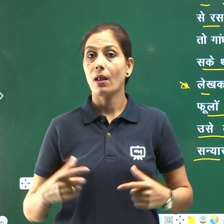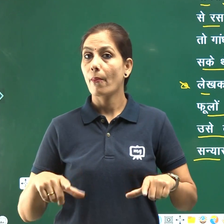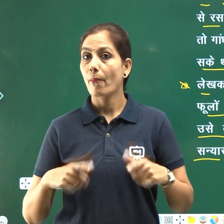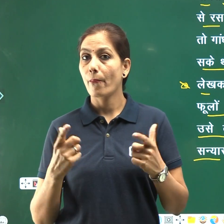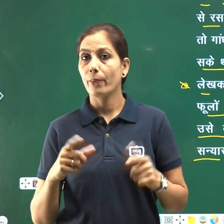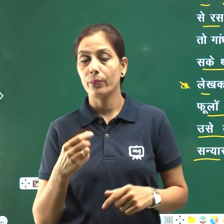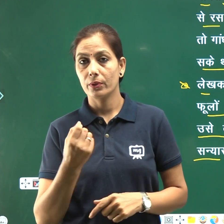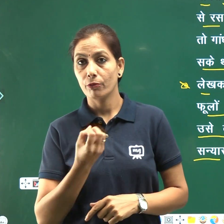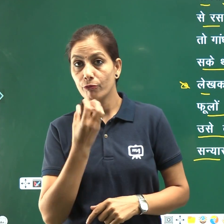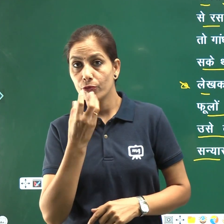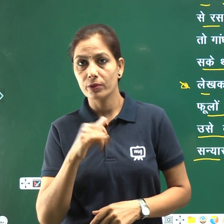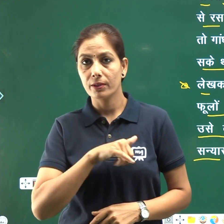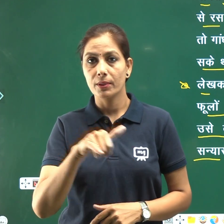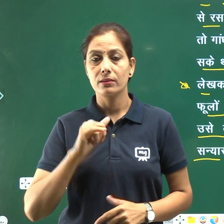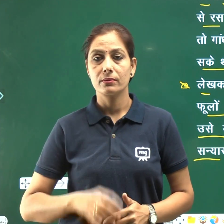फूलों के माध्यम से